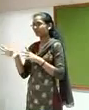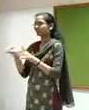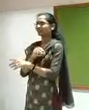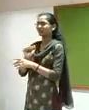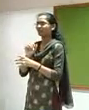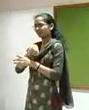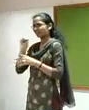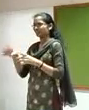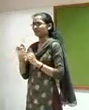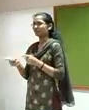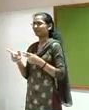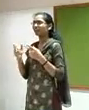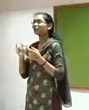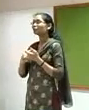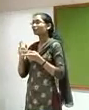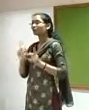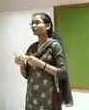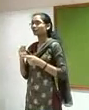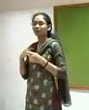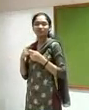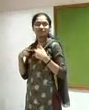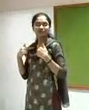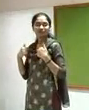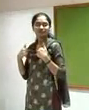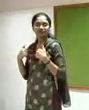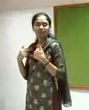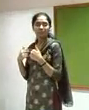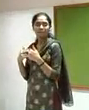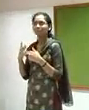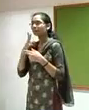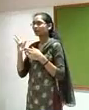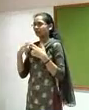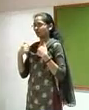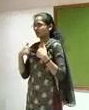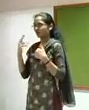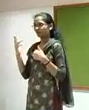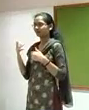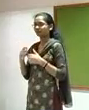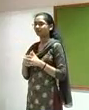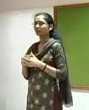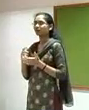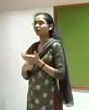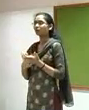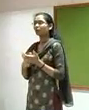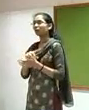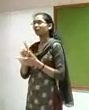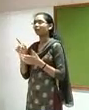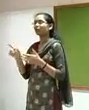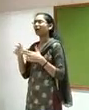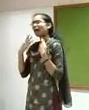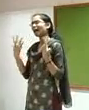इज वेयर जो सुप्रीम कोर्ट का जूरिस्प्रूडेंस है, जो हमारे मतलब अपने कोर्ट का जूरिस्प्रूडेंस है कि एनी